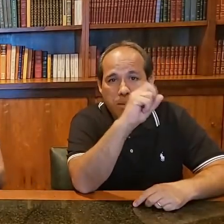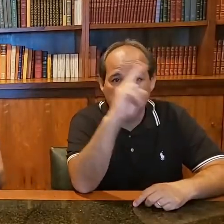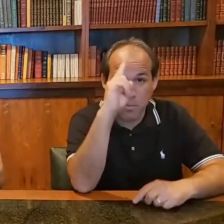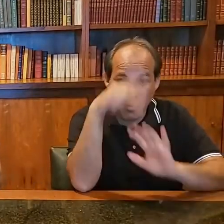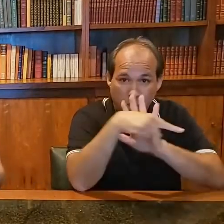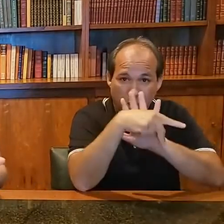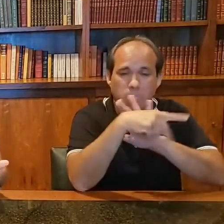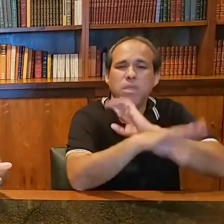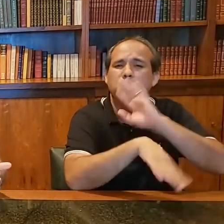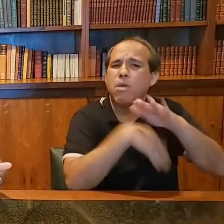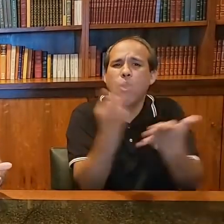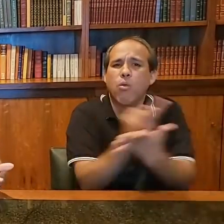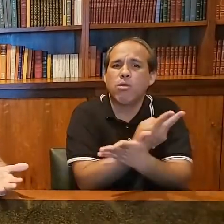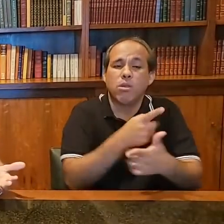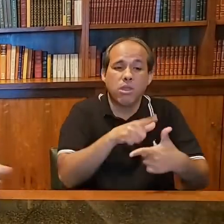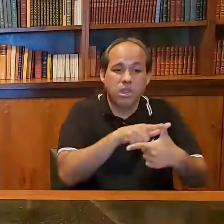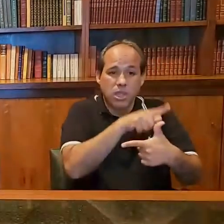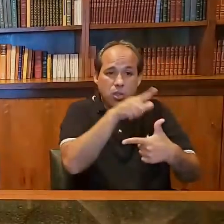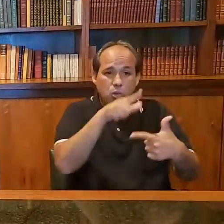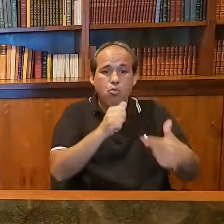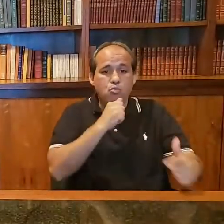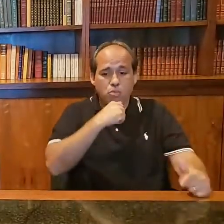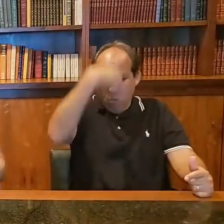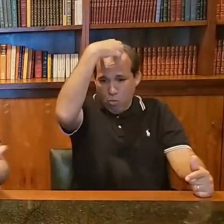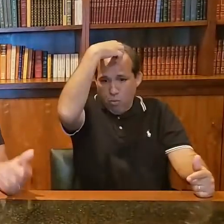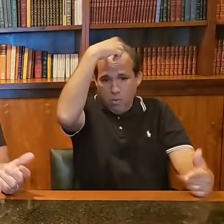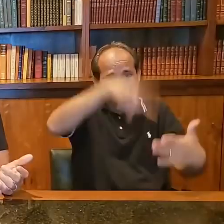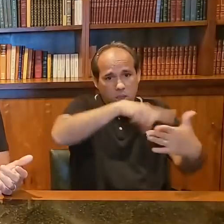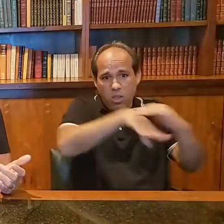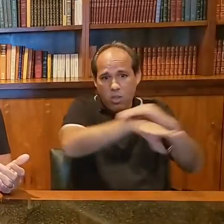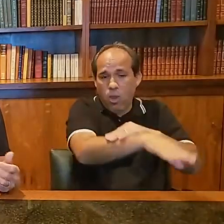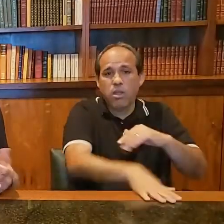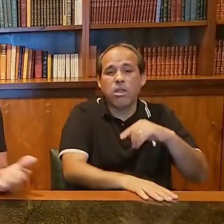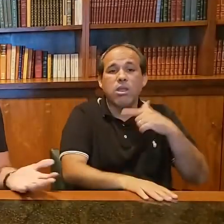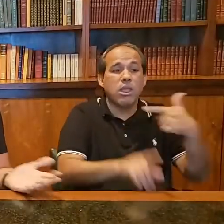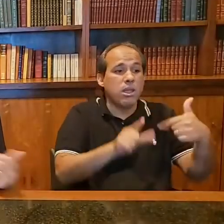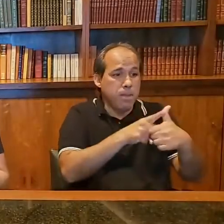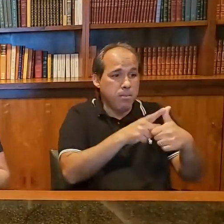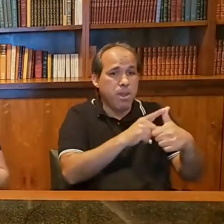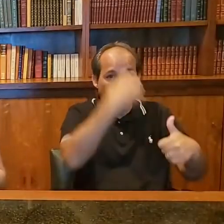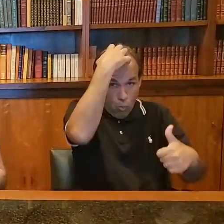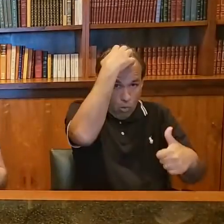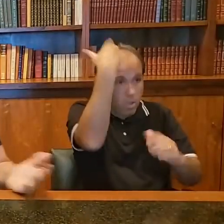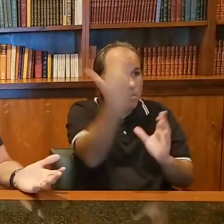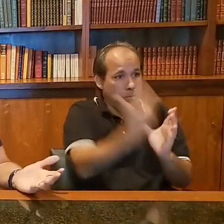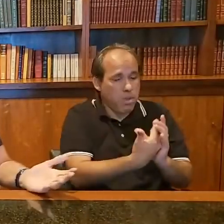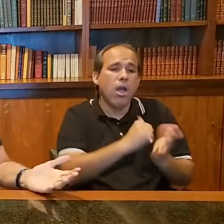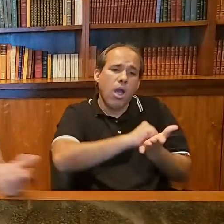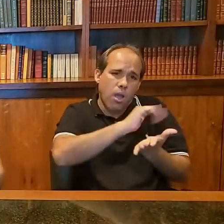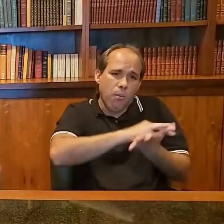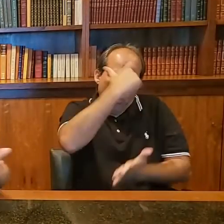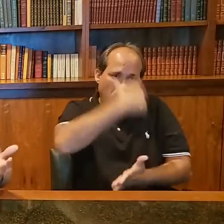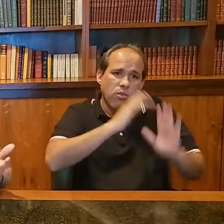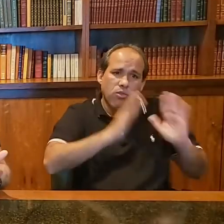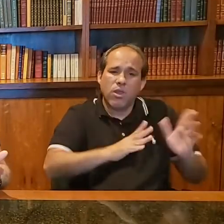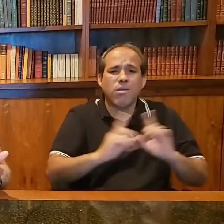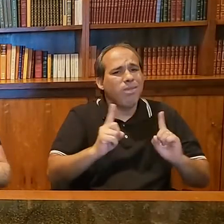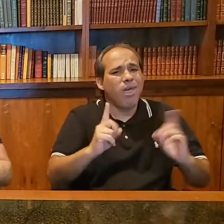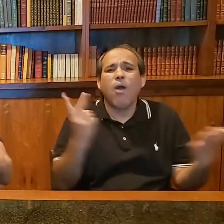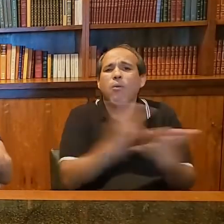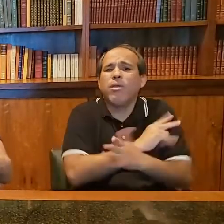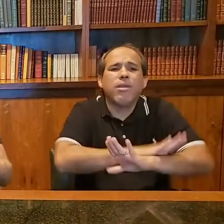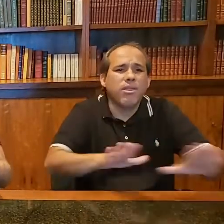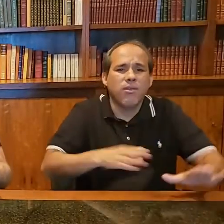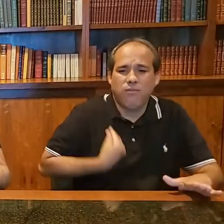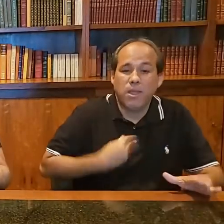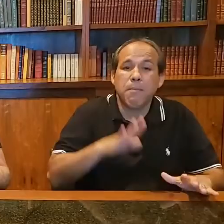Na segunda vez não tinha culpa, foi arquivado. Na primeira tinha culpa, eu fui punido. Assim acontece na nossa vida. Agora,